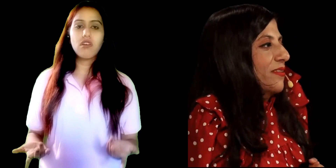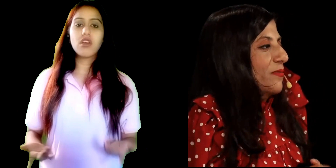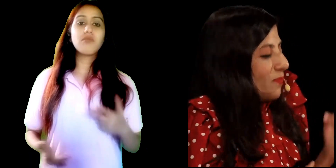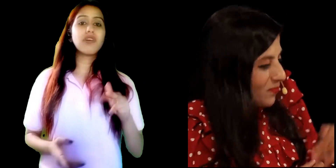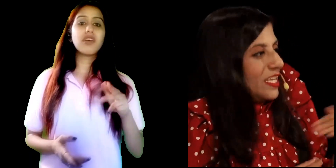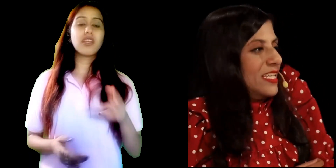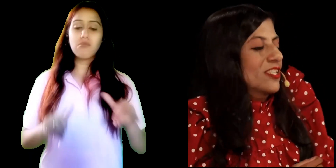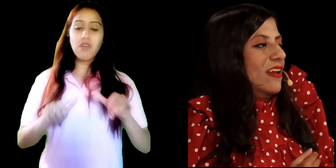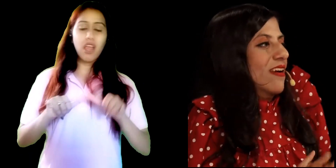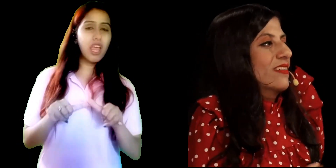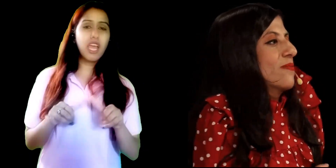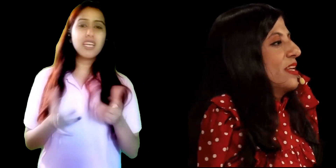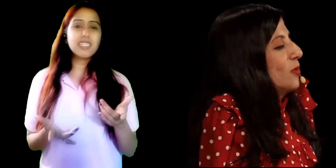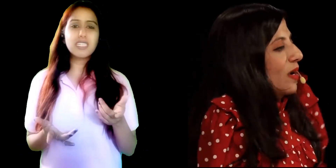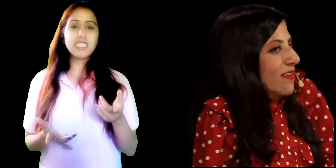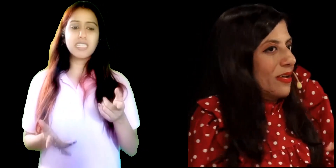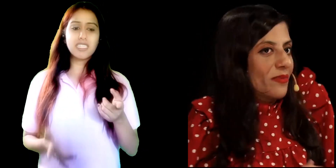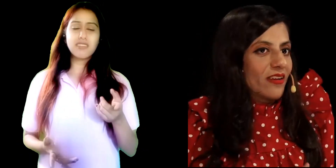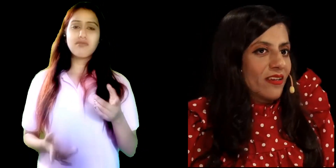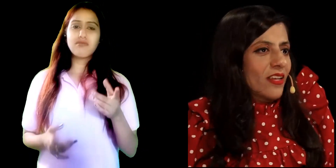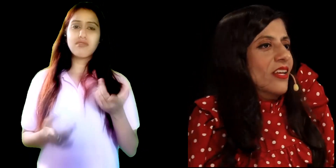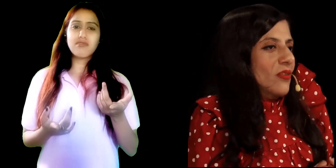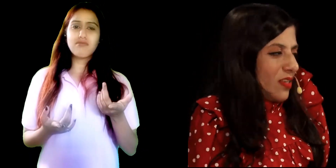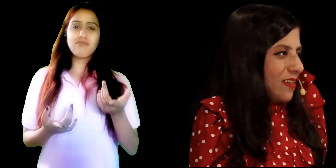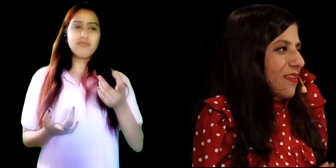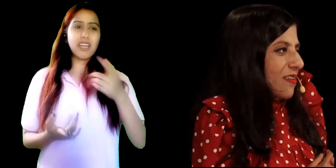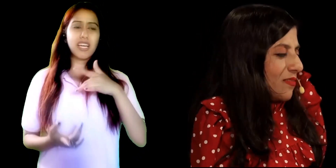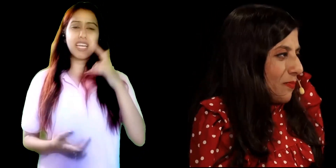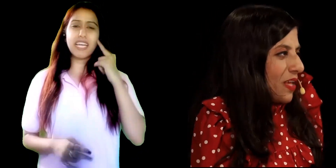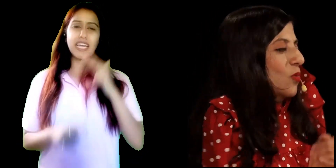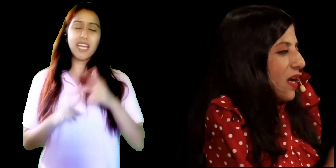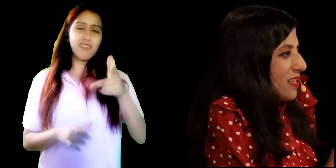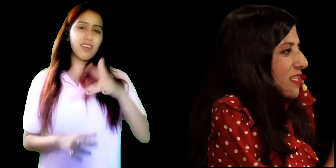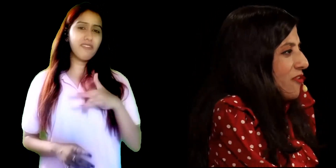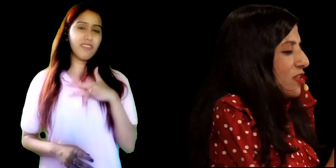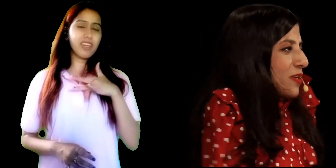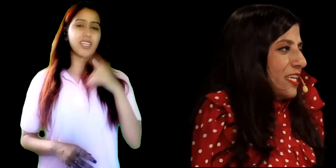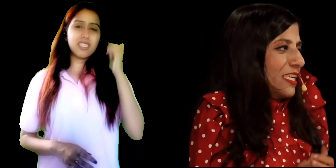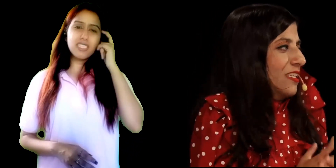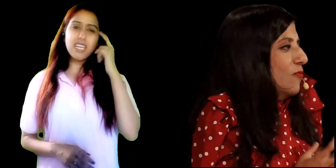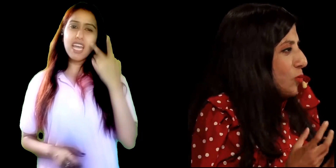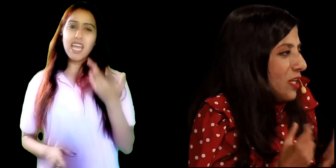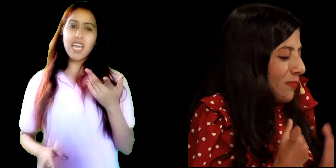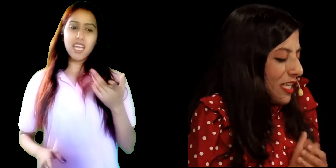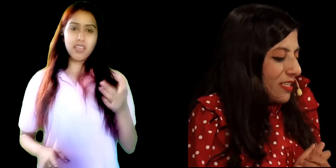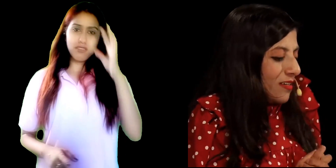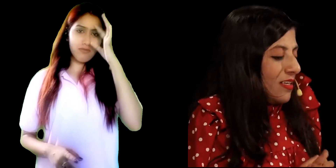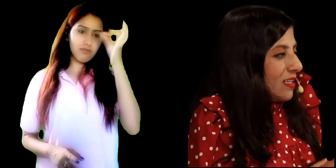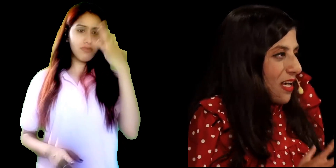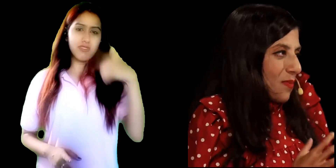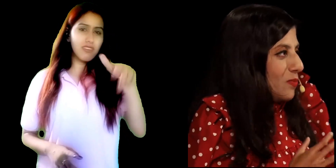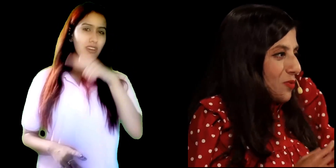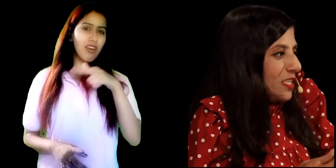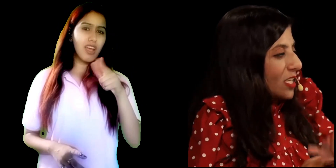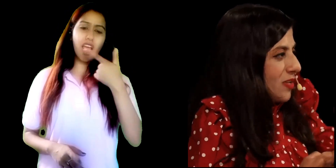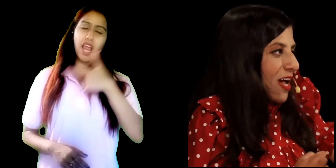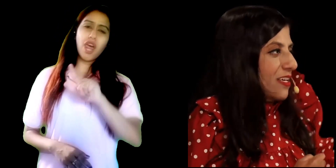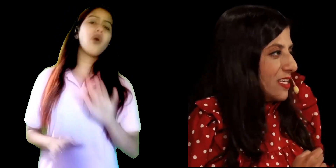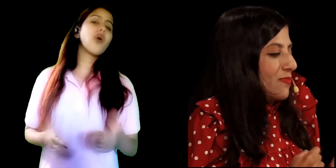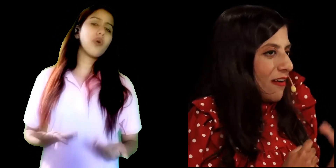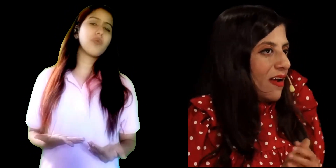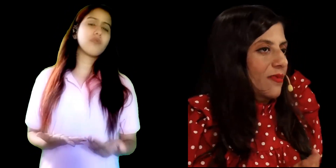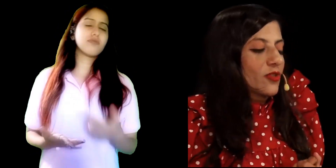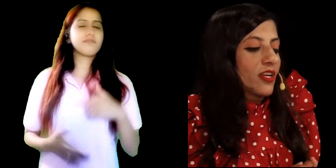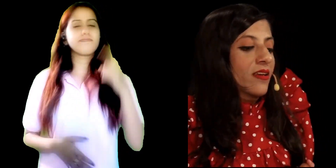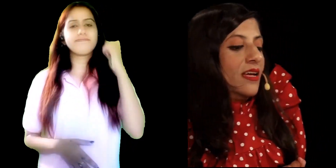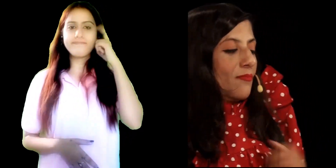थिंग, केस चल रहा था, मैंने दोबारा अटैम्प्ट दिया, क्योंकि मैं तो IAS IFS बनने आई थी ना, वो तो नहीं मिला था। यहाँ पे मुझे पता था कि मेरा